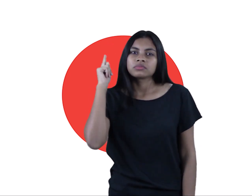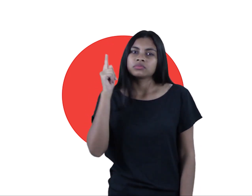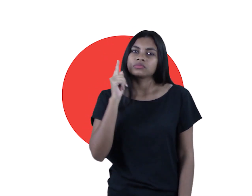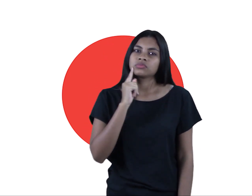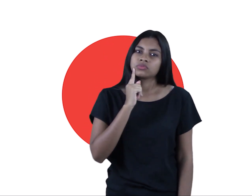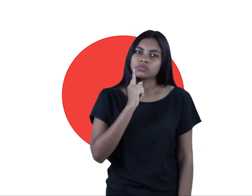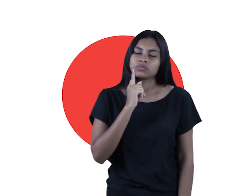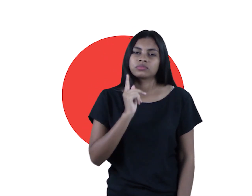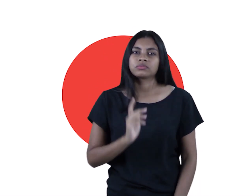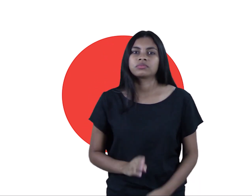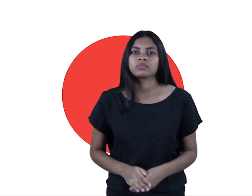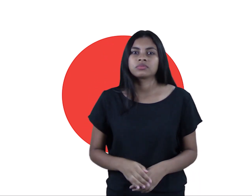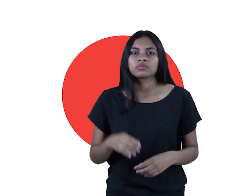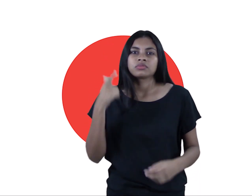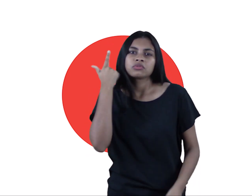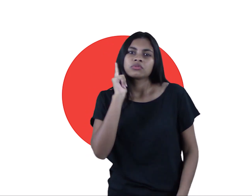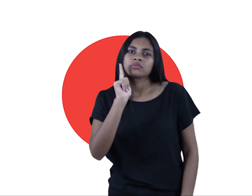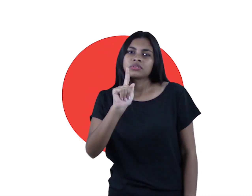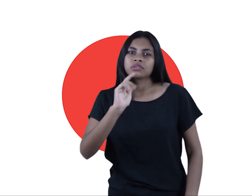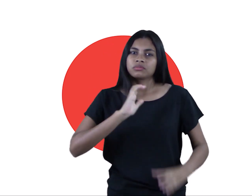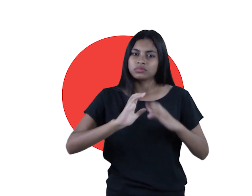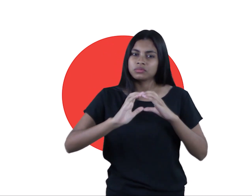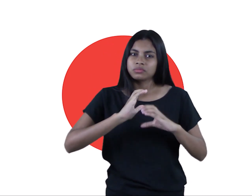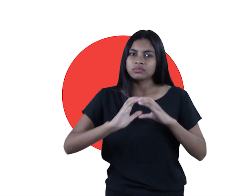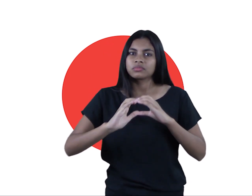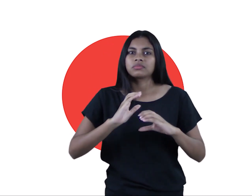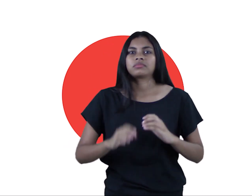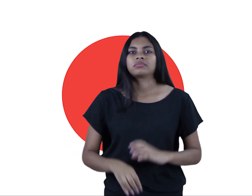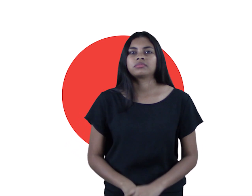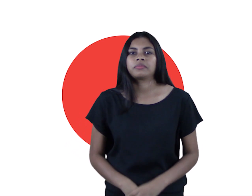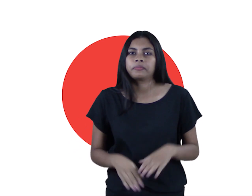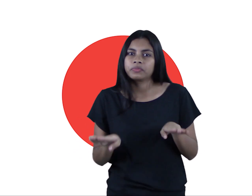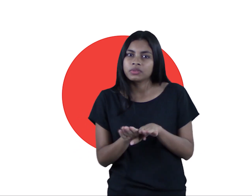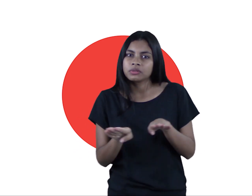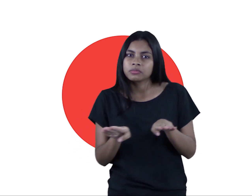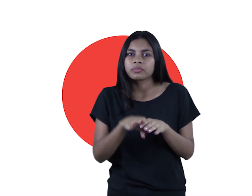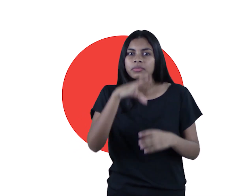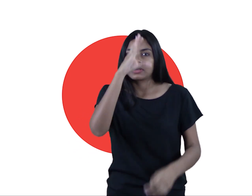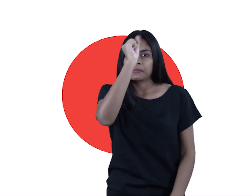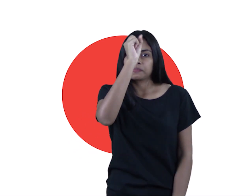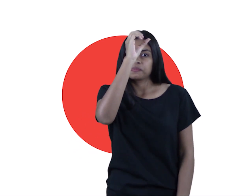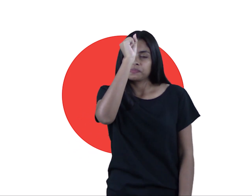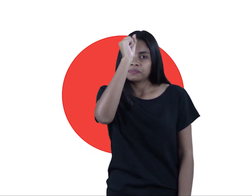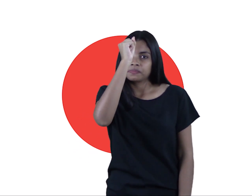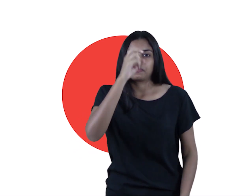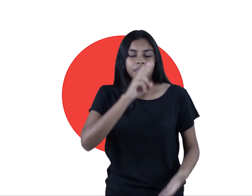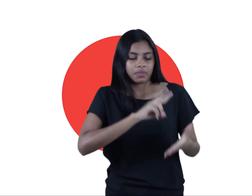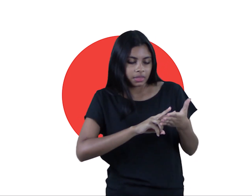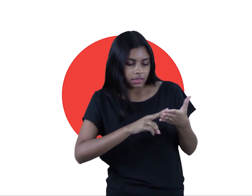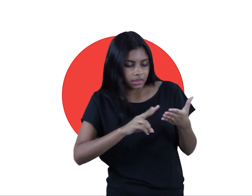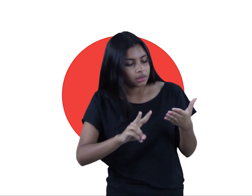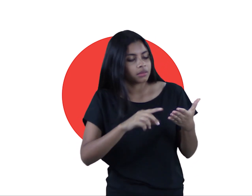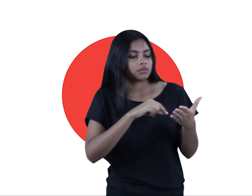auditiva conseguiam se comunicar, além de aprender a pronunciar palavras, ler